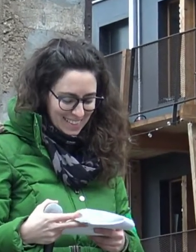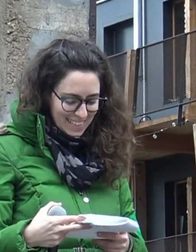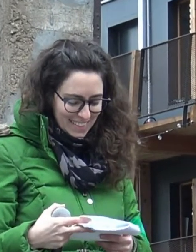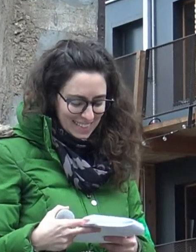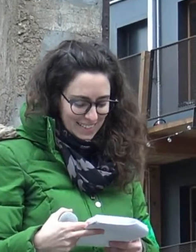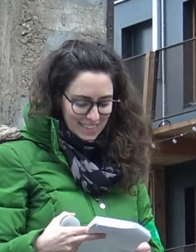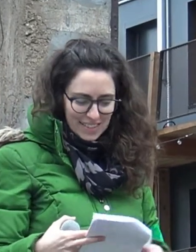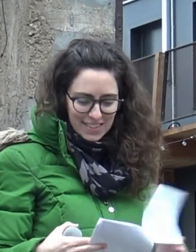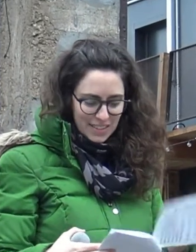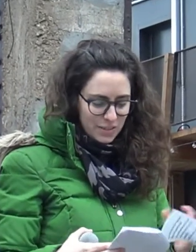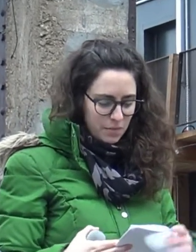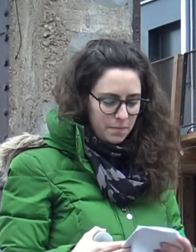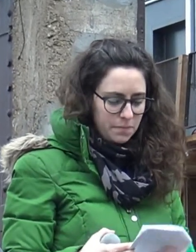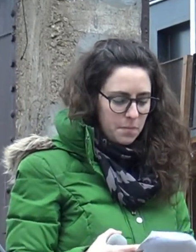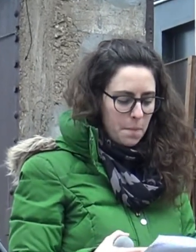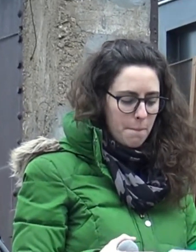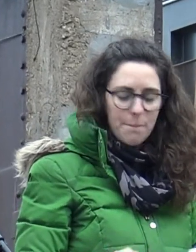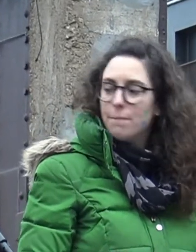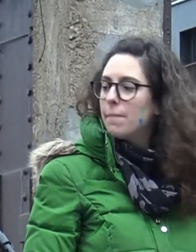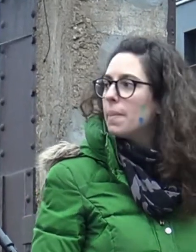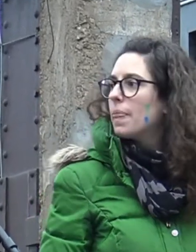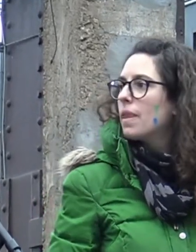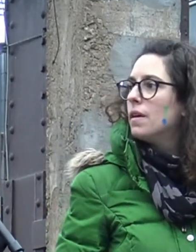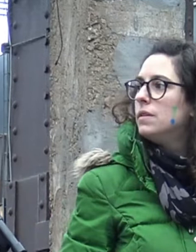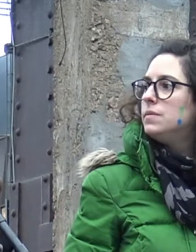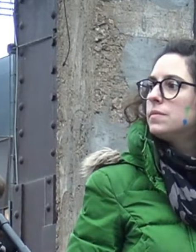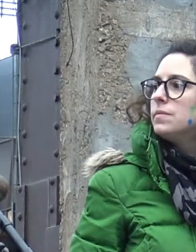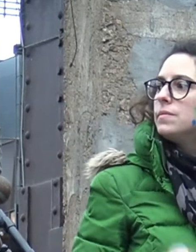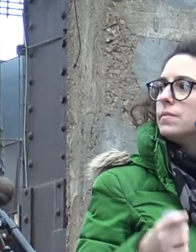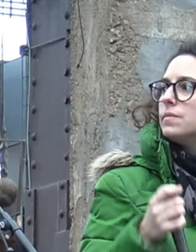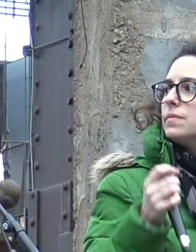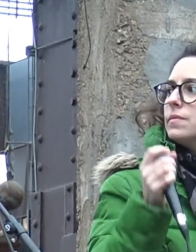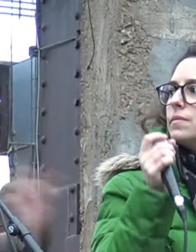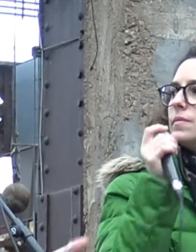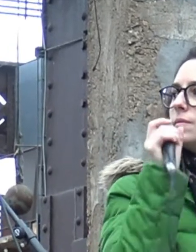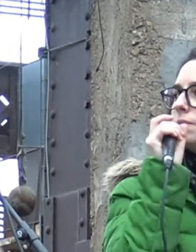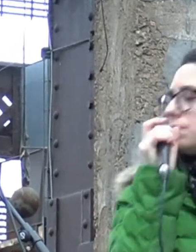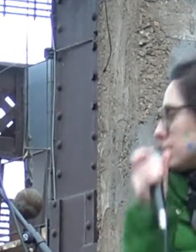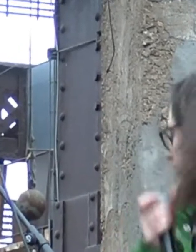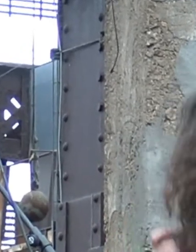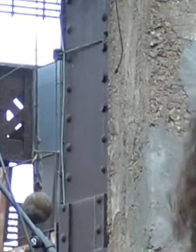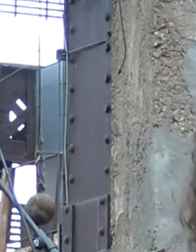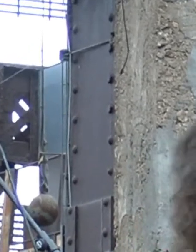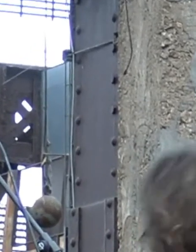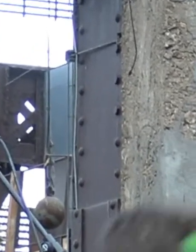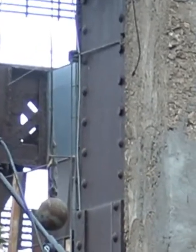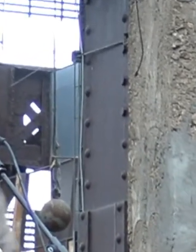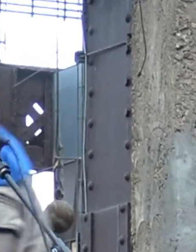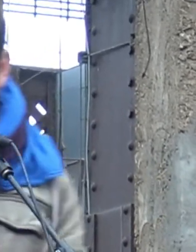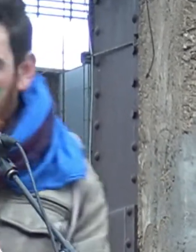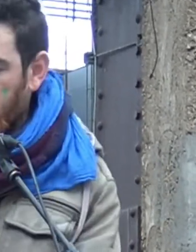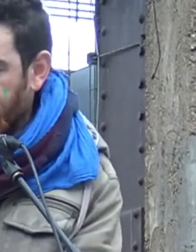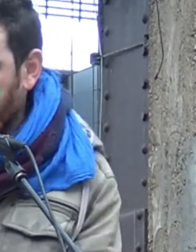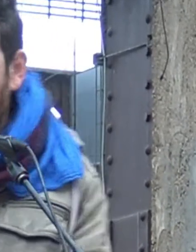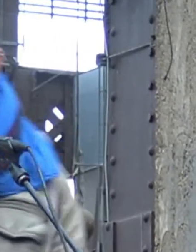On participe à la RAP, la résistance à l'agression publicitaire. dont vous avez déjà vu les actions et que vous allez voir encore les actions